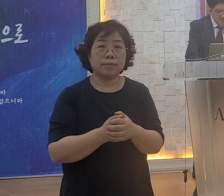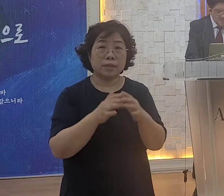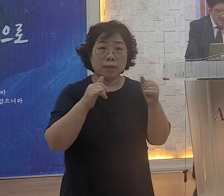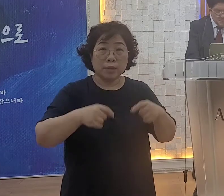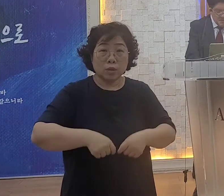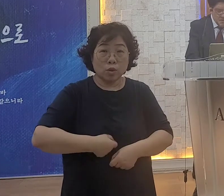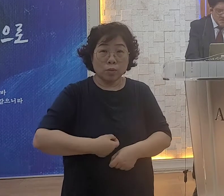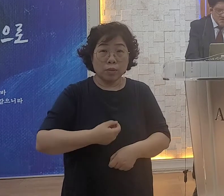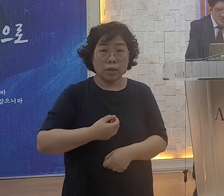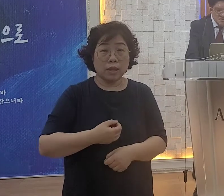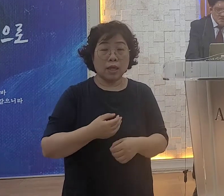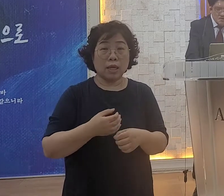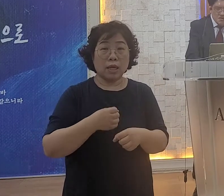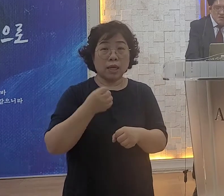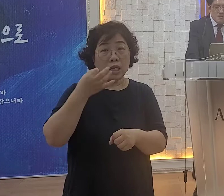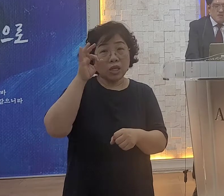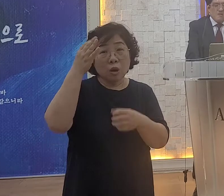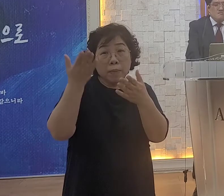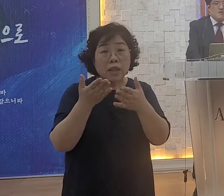함께 나누기 원합니다.